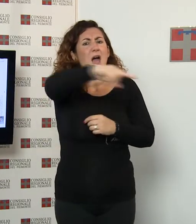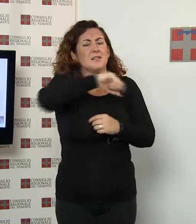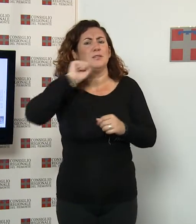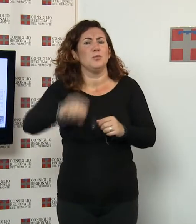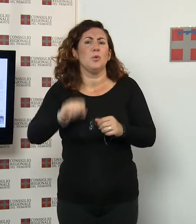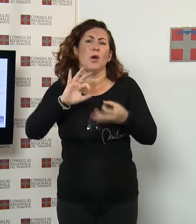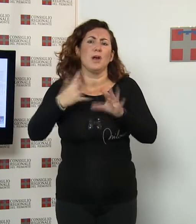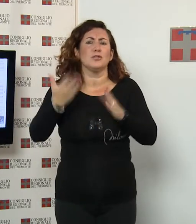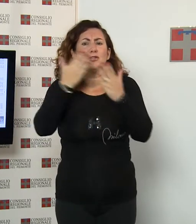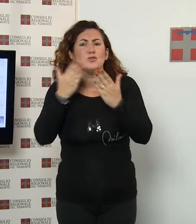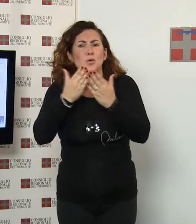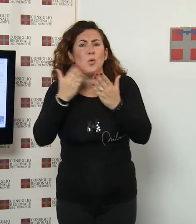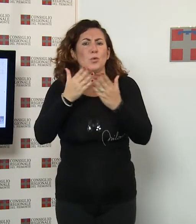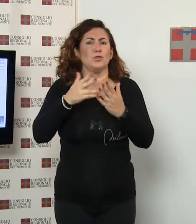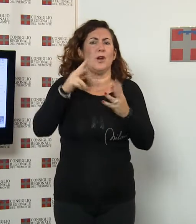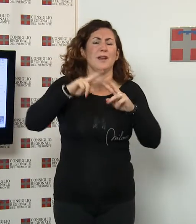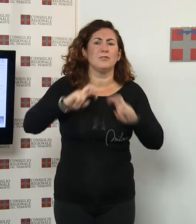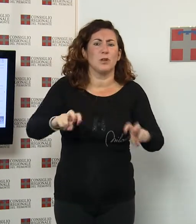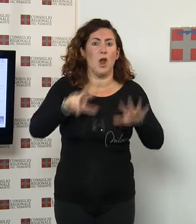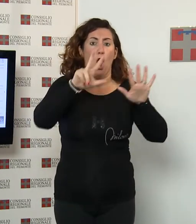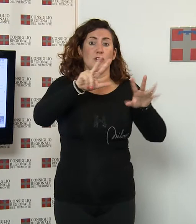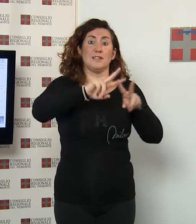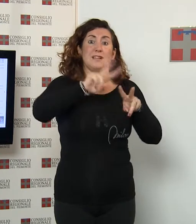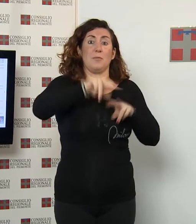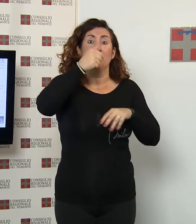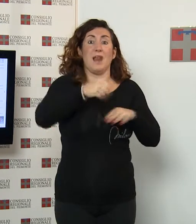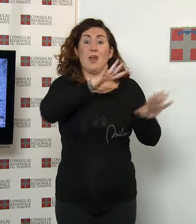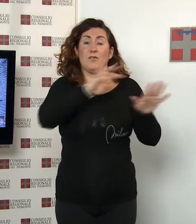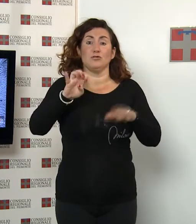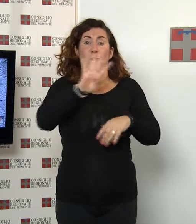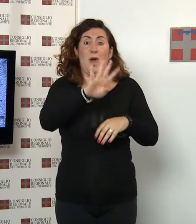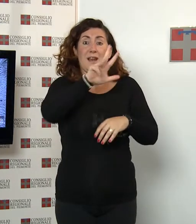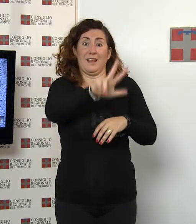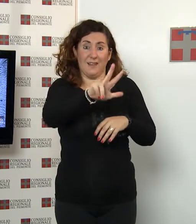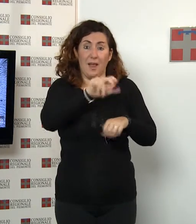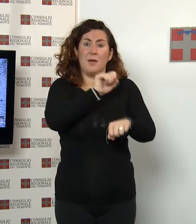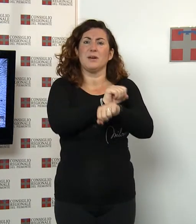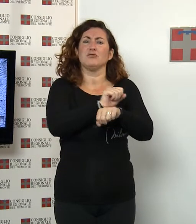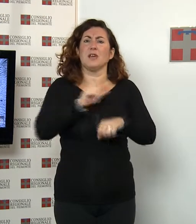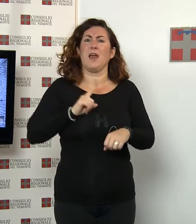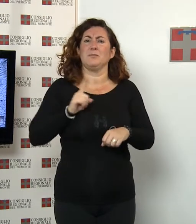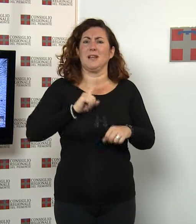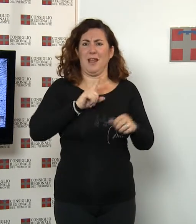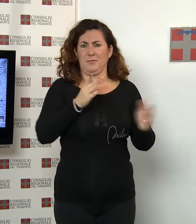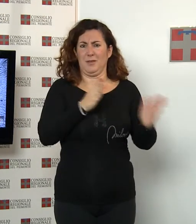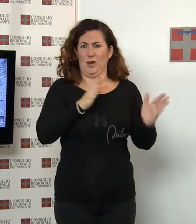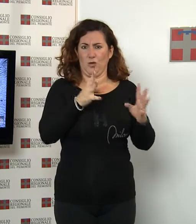8 settembre 1943 e la condizione della prigionia militare in tempo di guerra le violenze gratuite e sistematica cui vengono